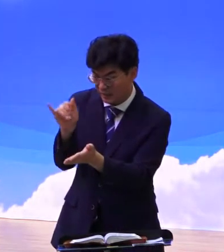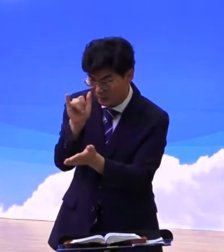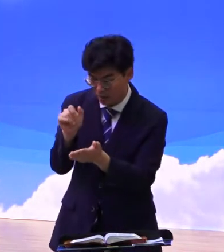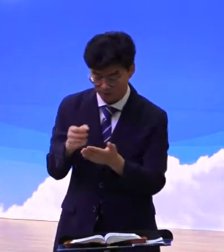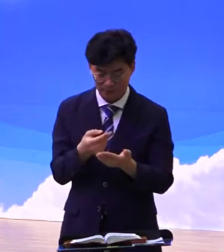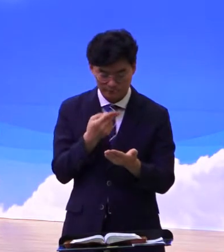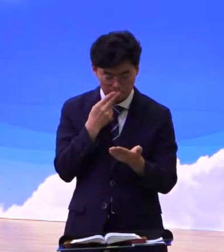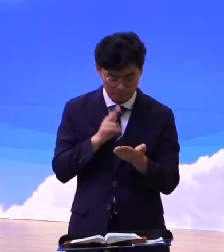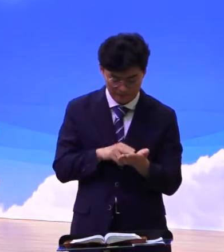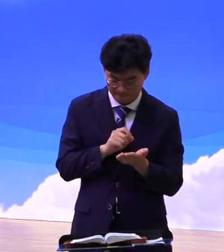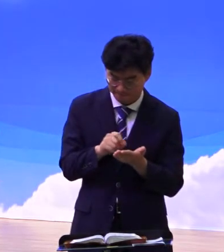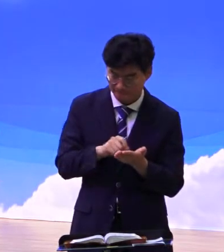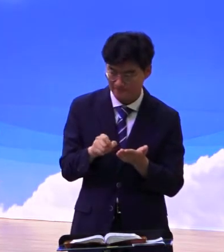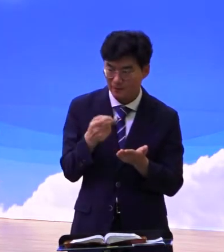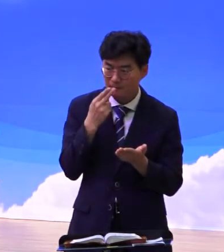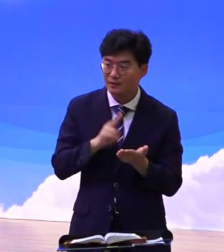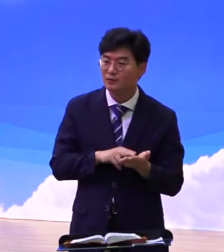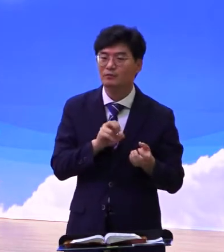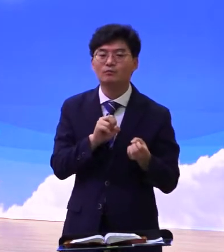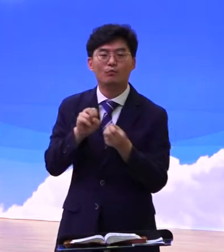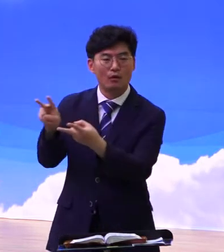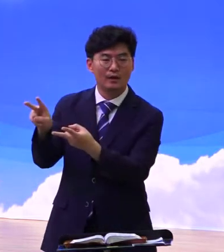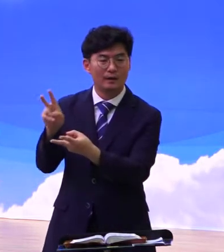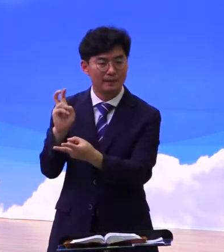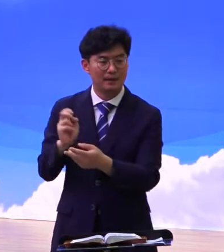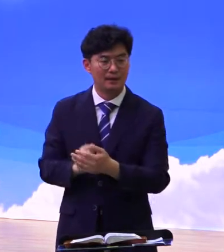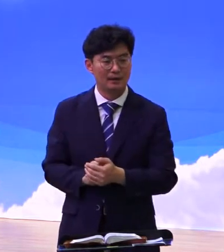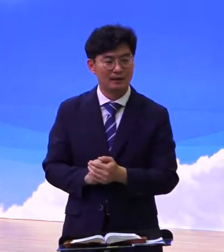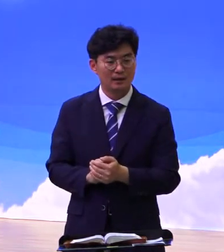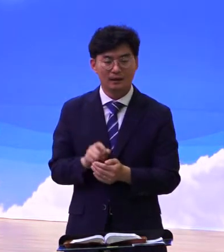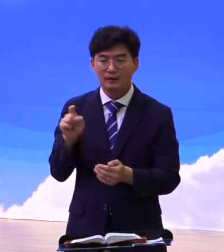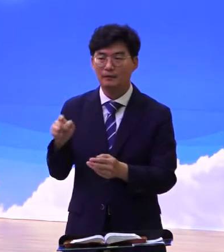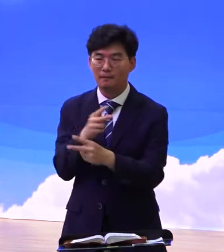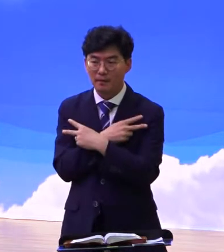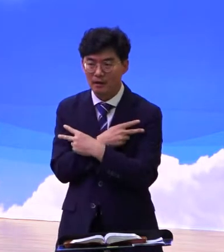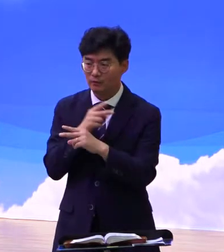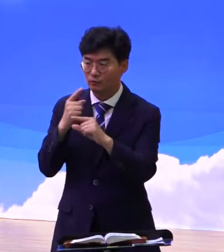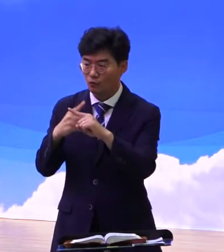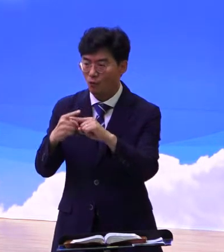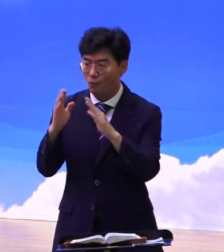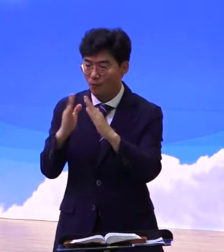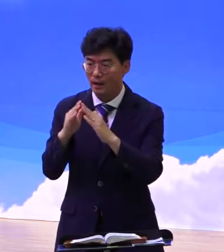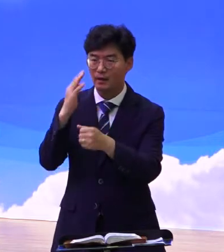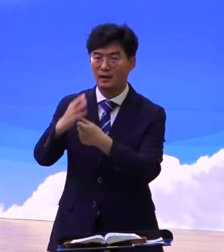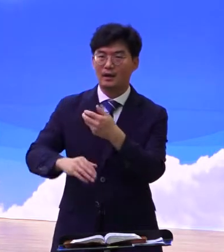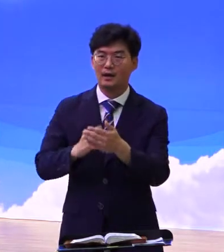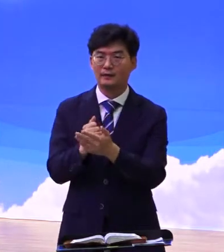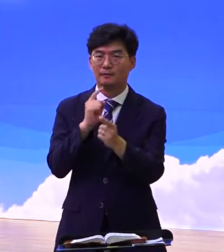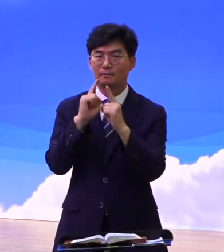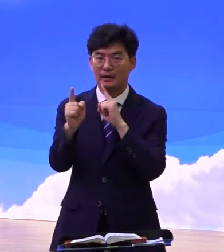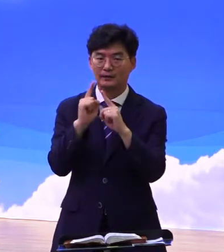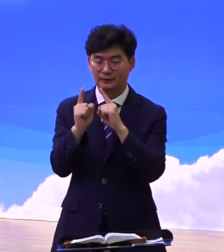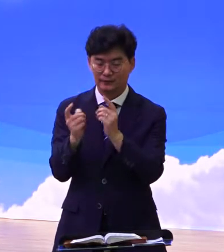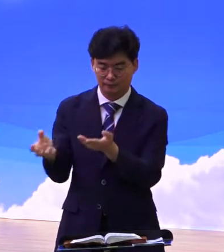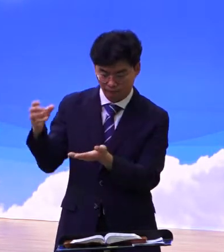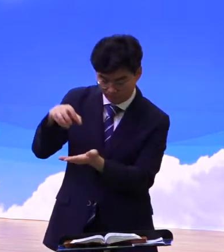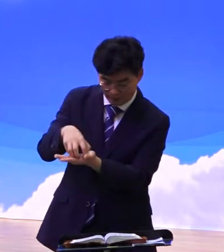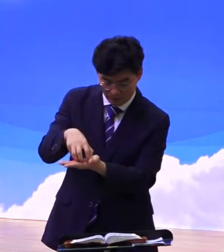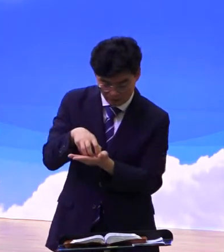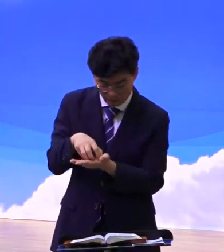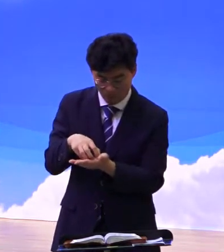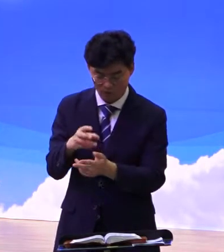근데 이 교회가 하나님의 말씀 위에 세워져서 건강하게 성장해 갔고 성도들도 하나님 말씀에